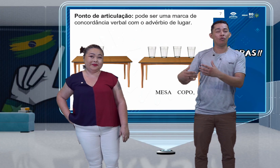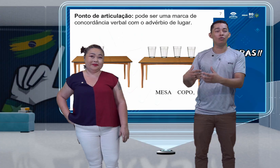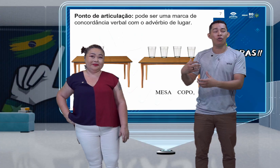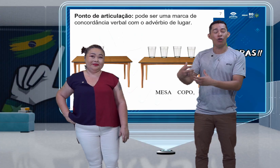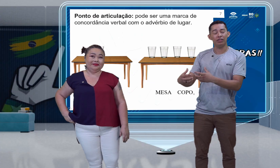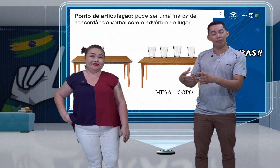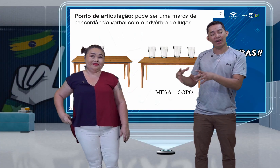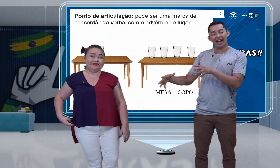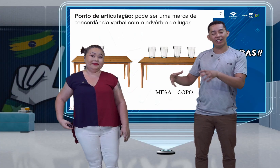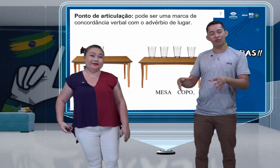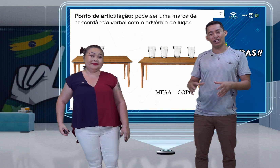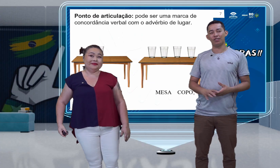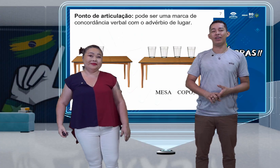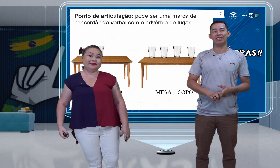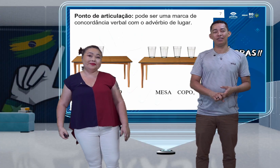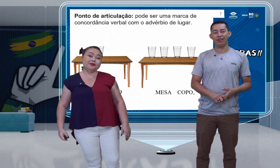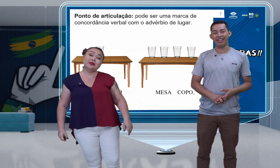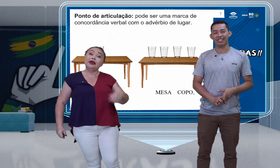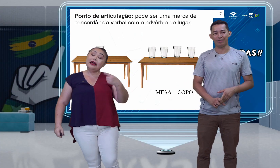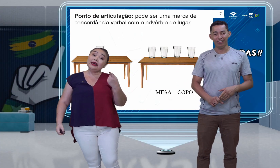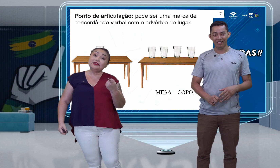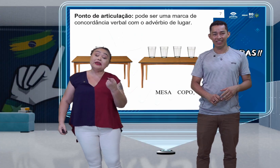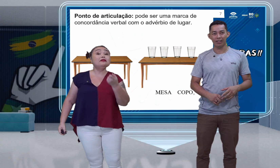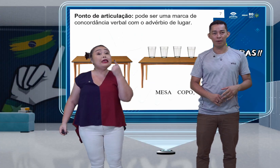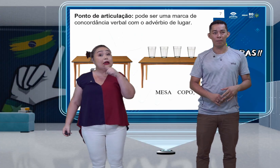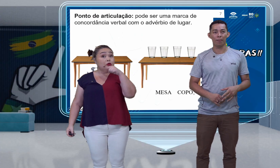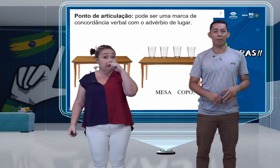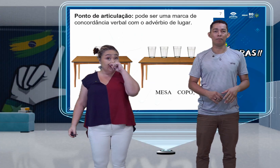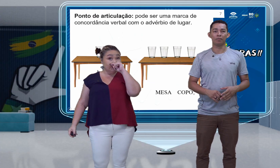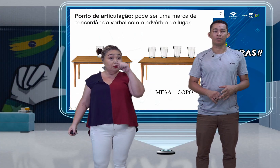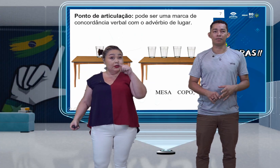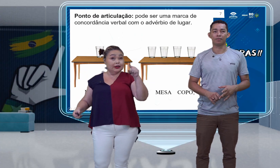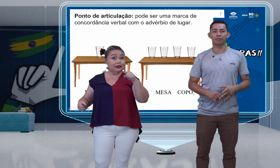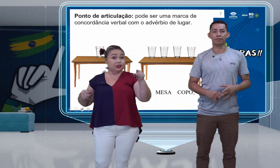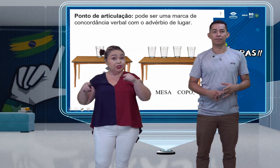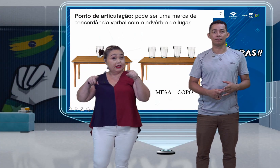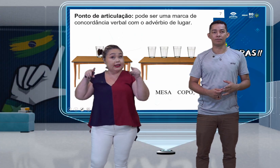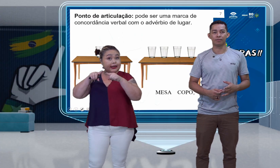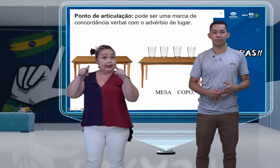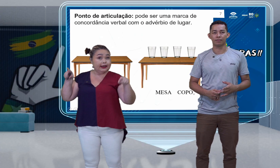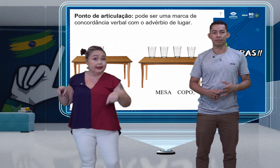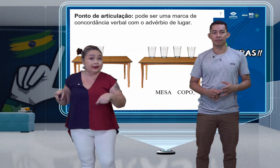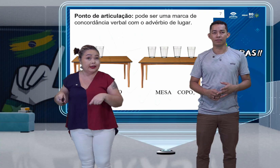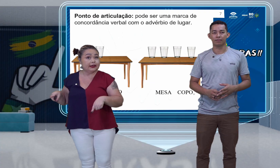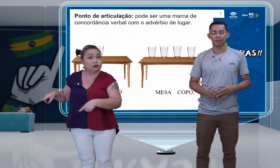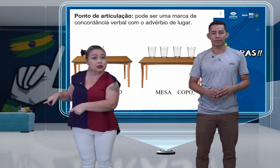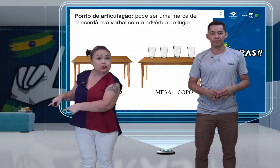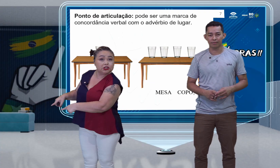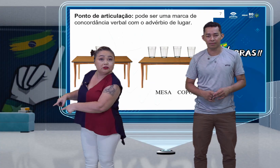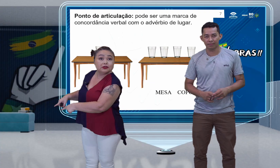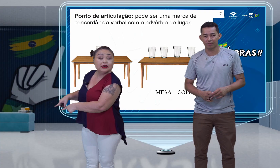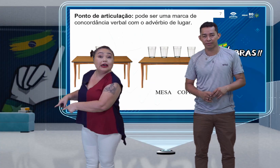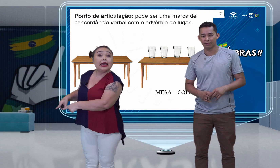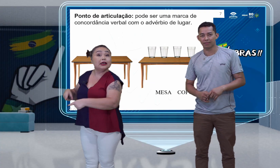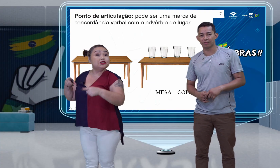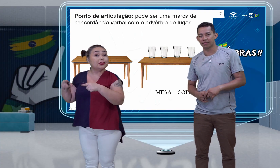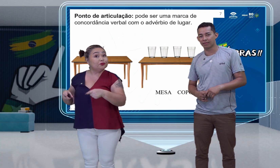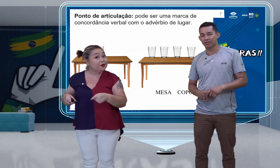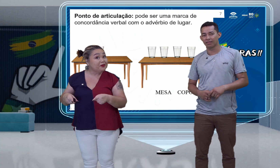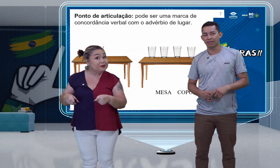uma outra pegada, um jeito de fazer diferente, tá bom? É isso aí. E quando vocês estão olhando a gente ali naquela telinha, né, aqui no cantinho, aí acha que é tudo a mesma